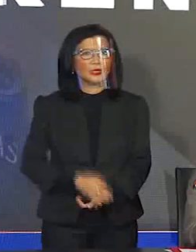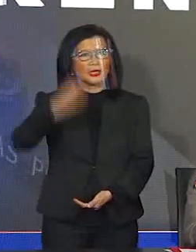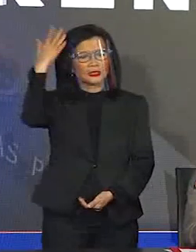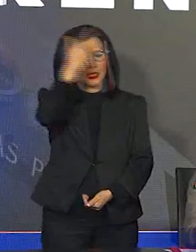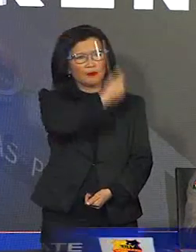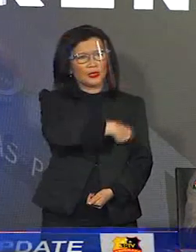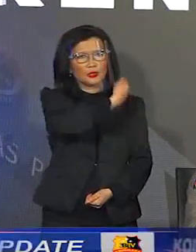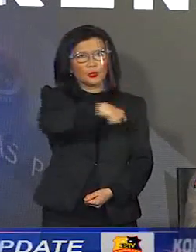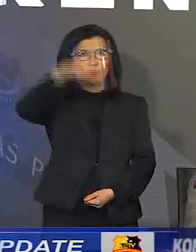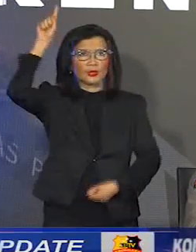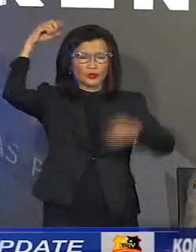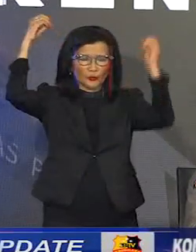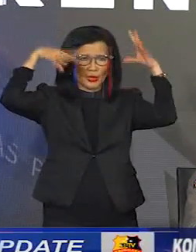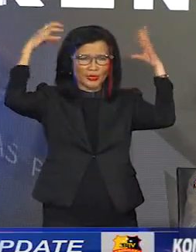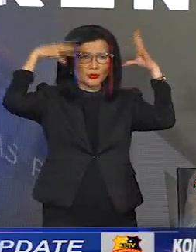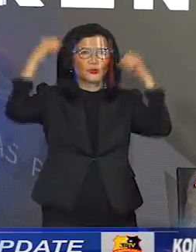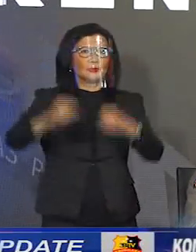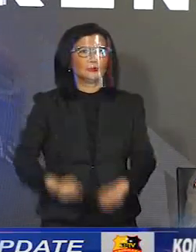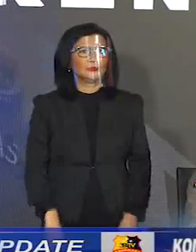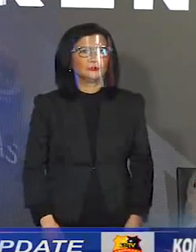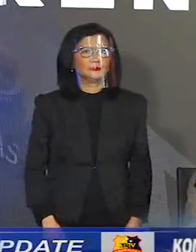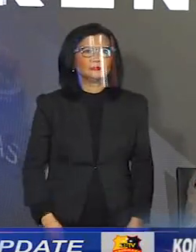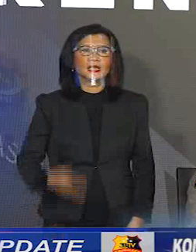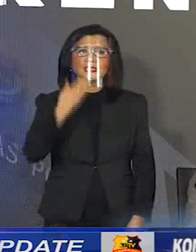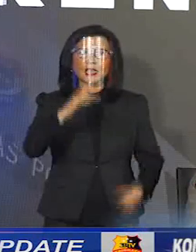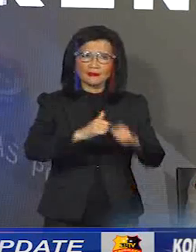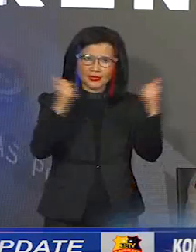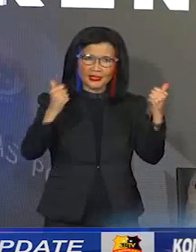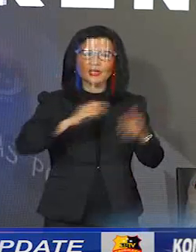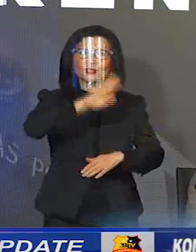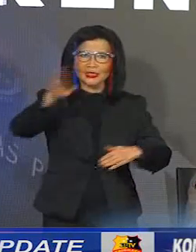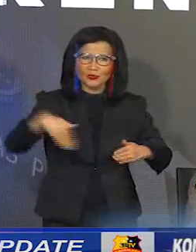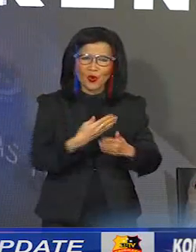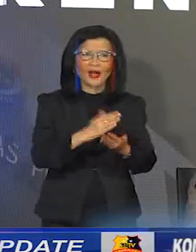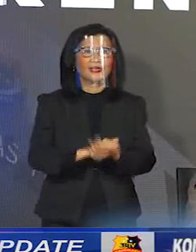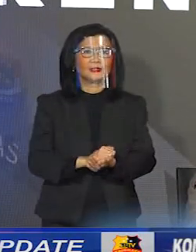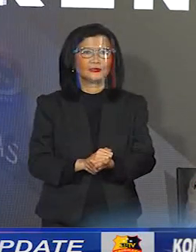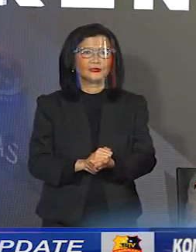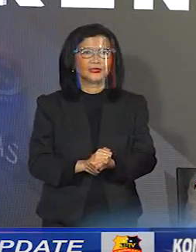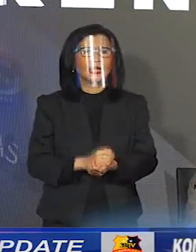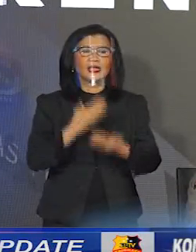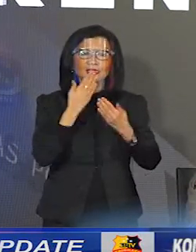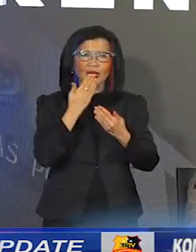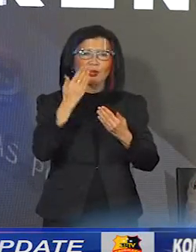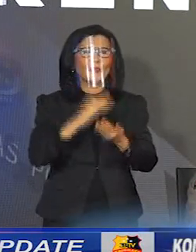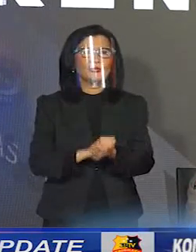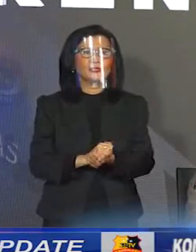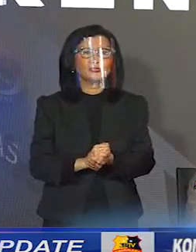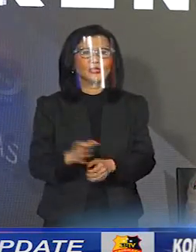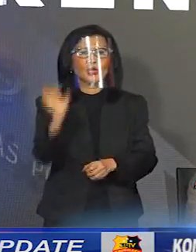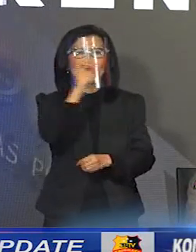Assalamualaikum warahmatullahi wabarakatuh. Salam sejahtera untuk kita sekalian. Salam